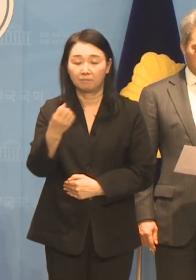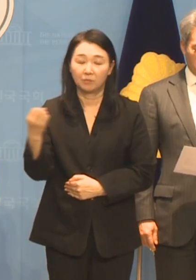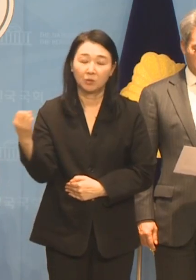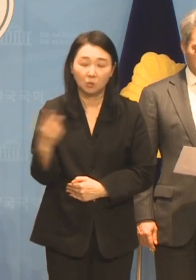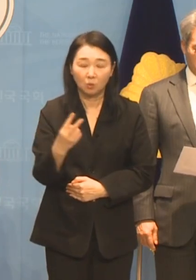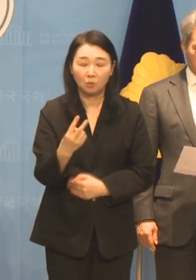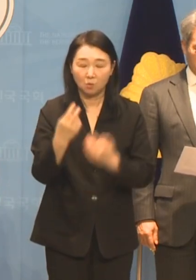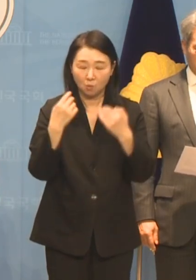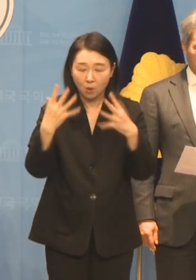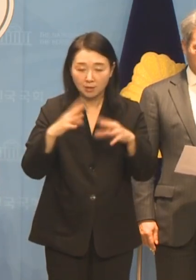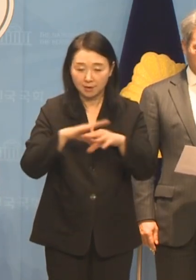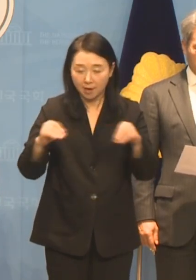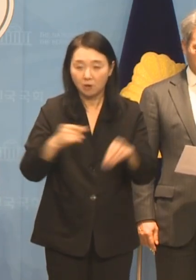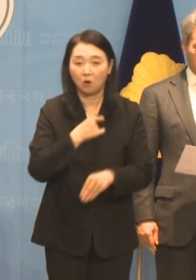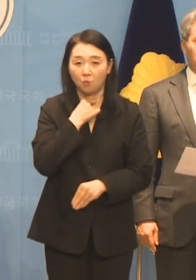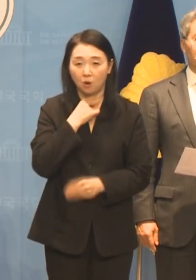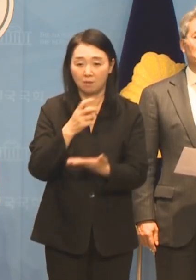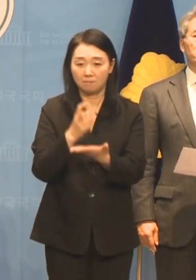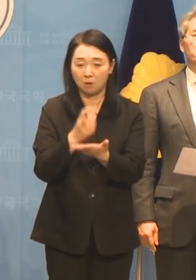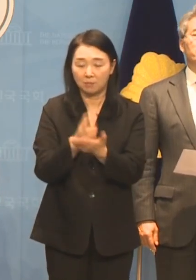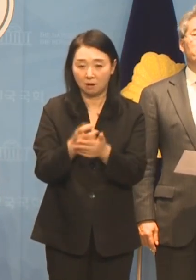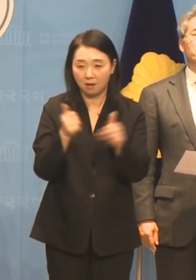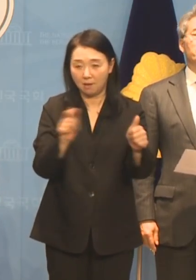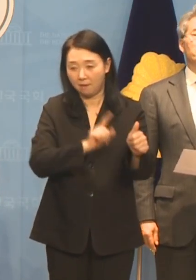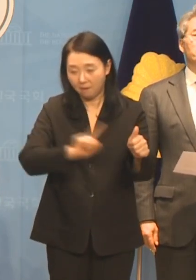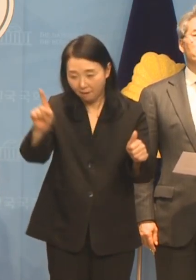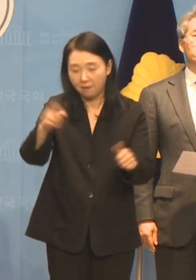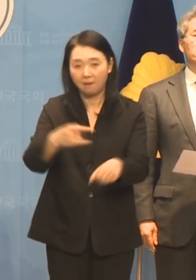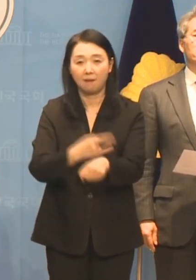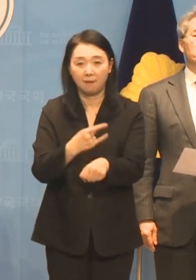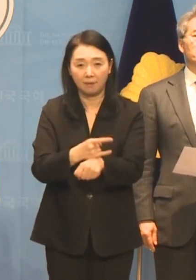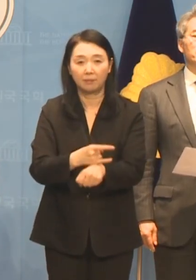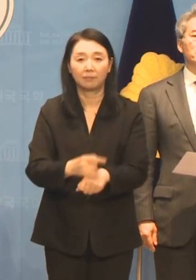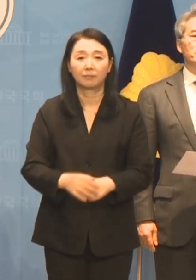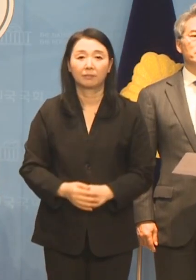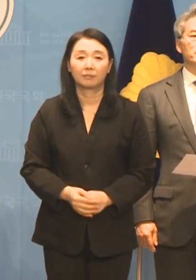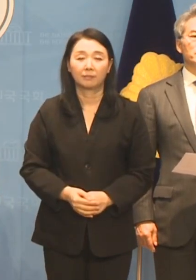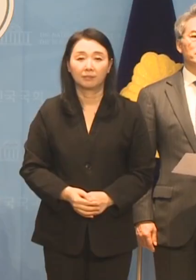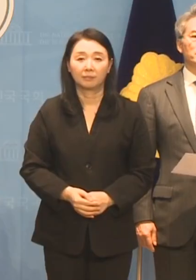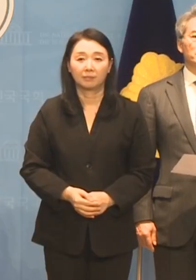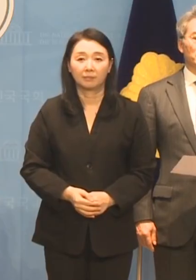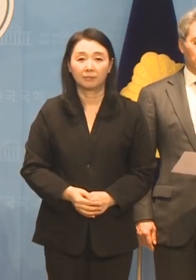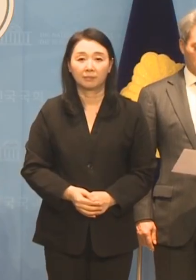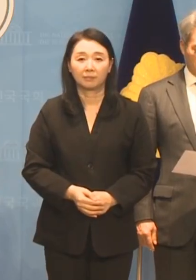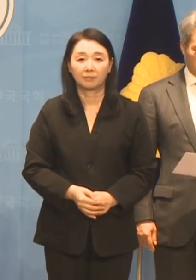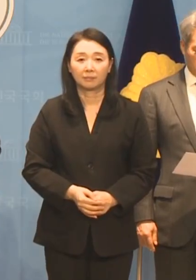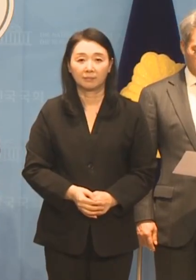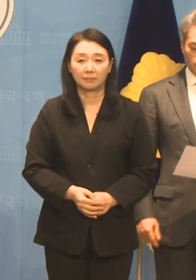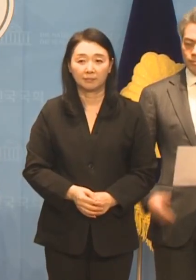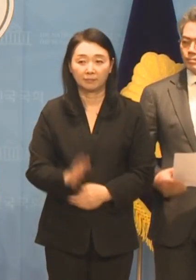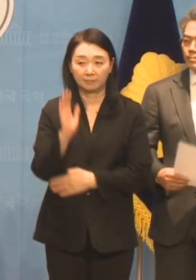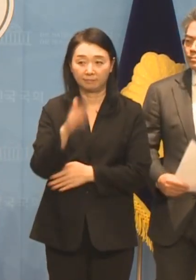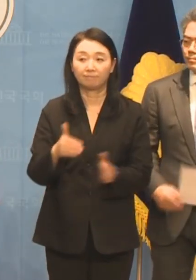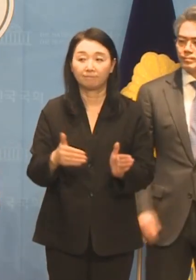엄정하게 대응, 법적 책임을 끝까지 물어나갈 것입니다. 이상입니다.